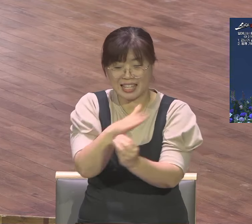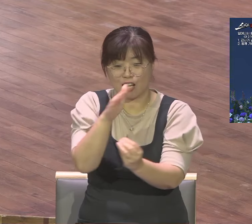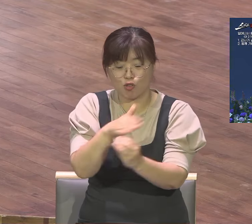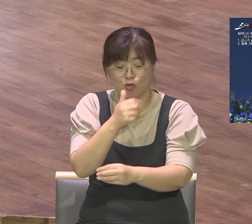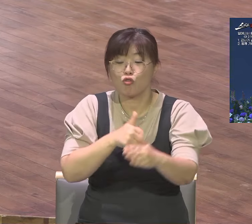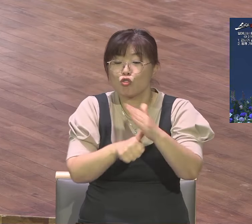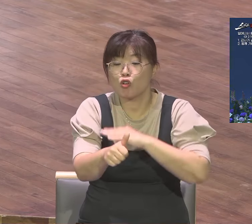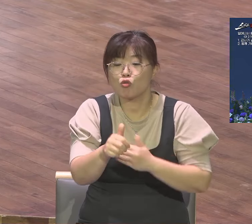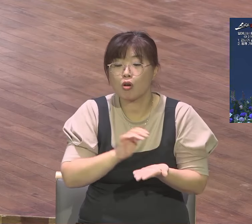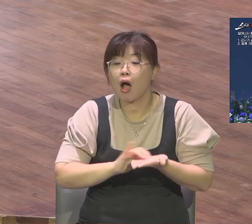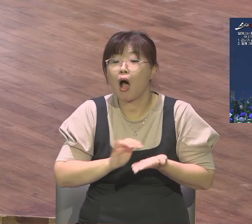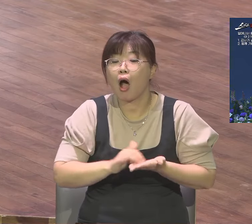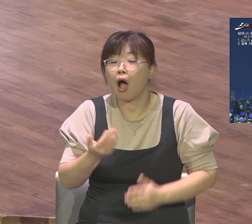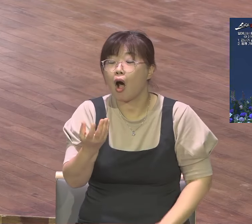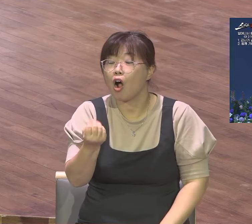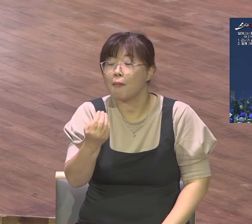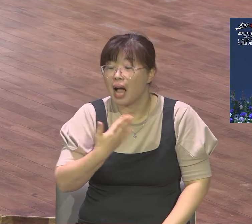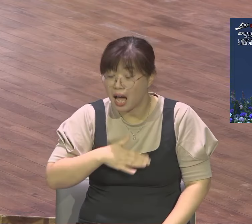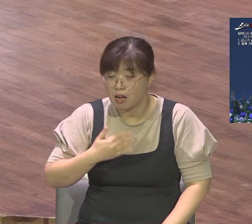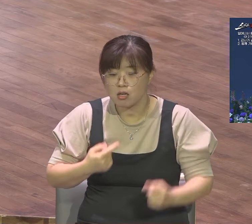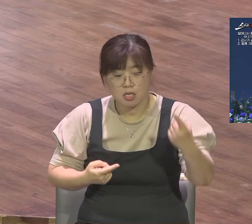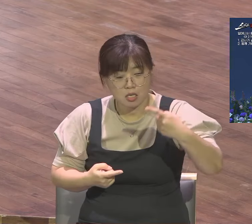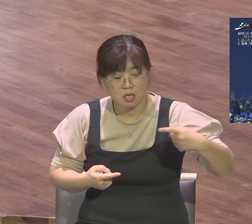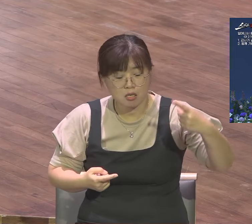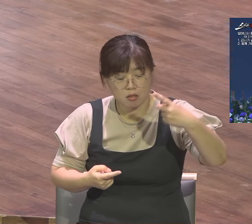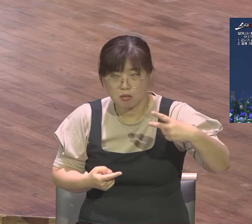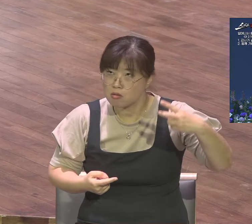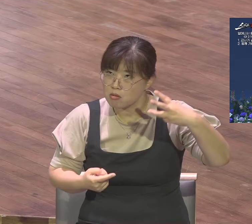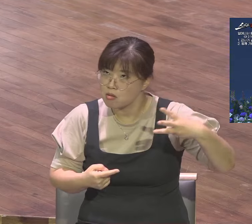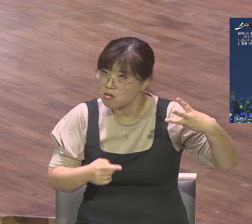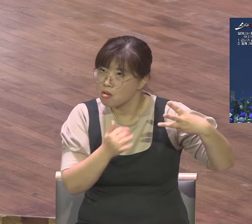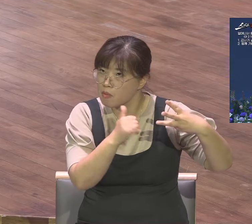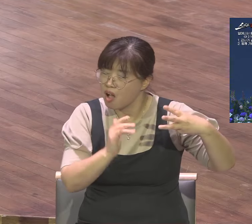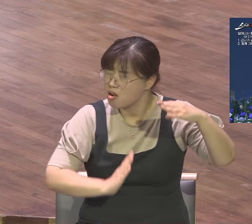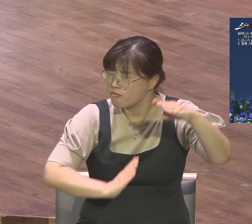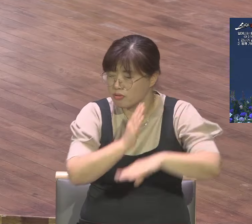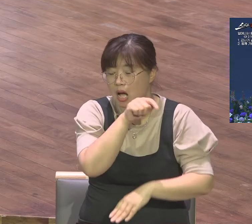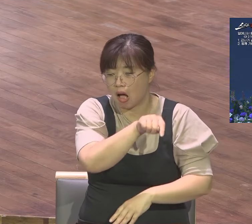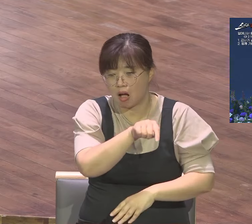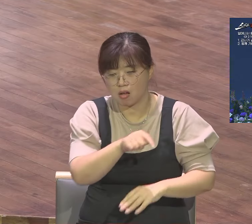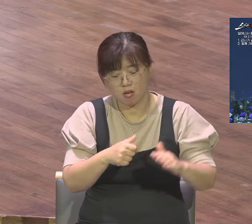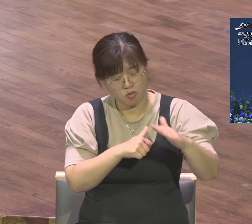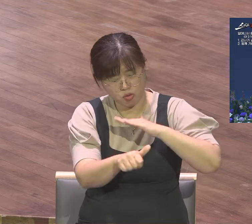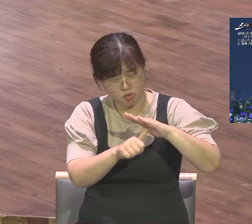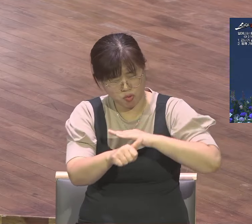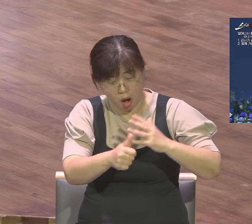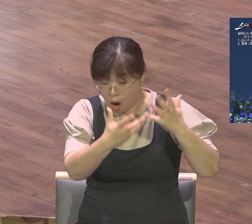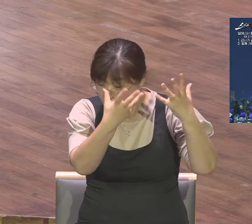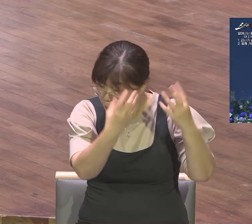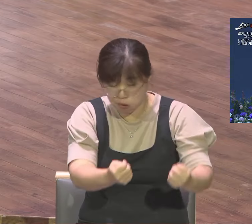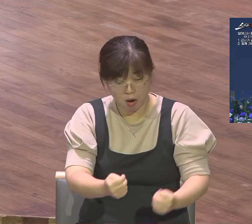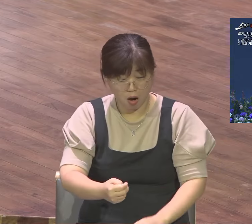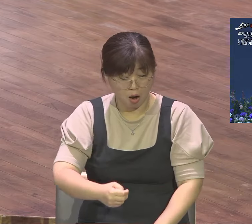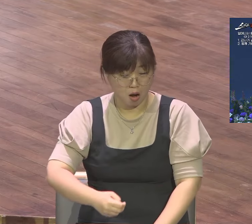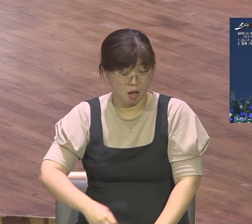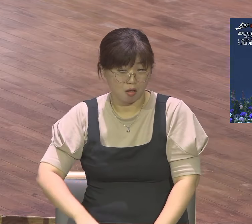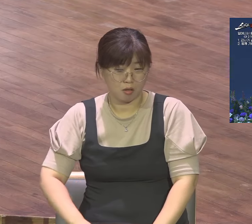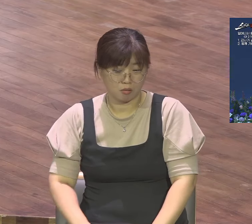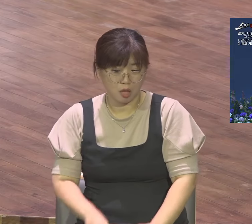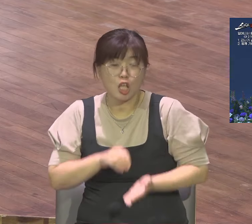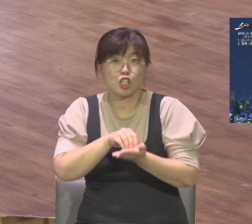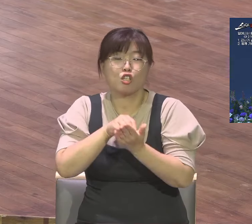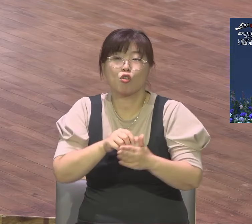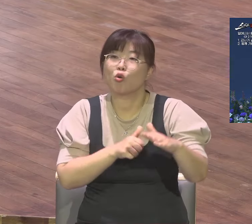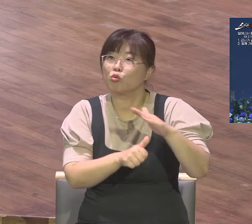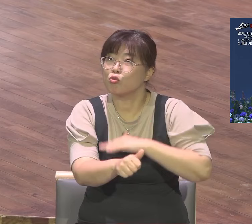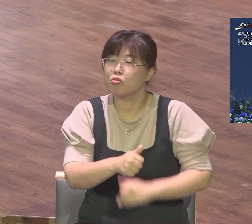핑퐁 외교로 시작되고 닉슨 때 핑퐁 외교로 시작돼가지고 이 탁구가 중국에 쫙 등록 선수가 수천만